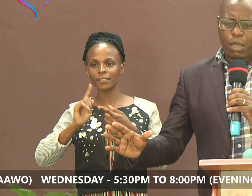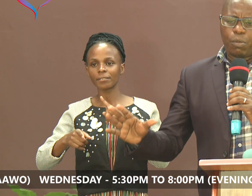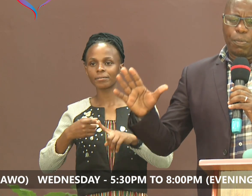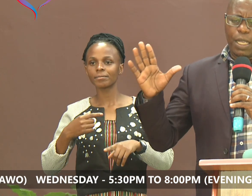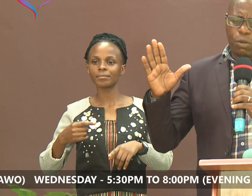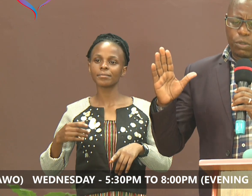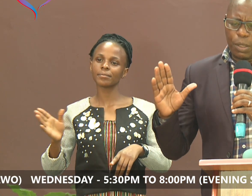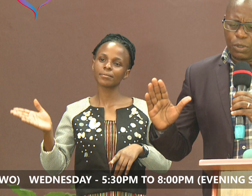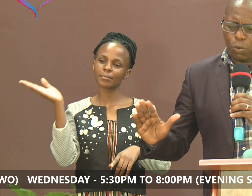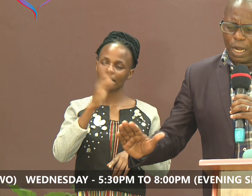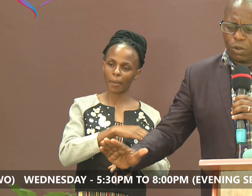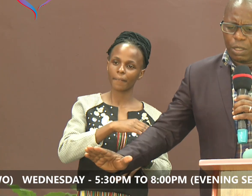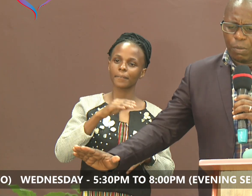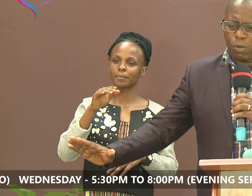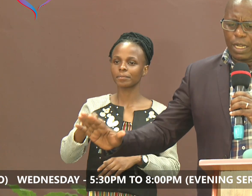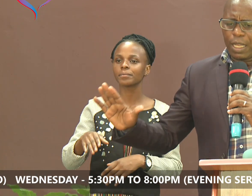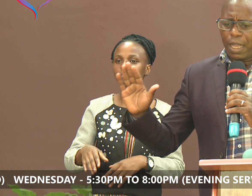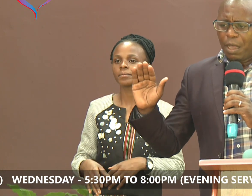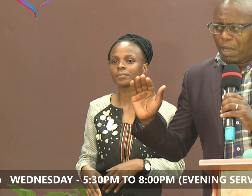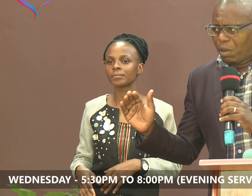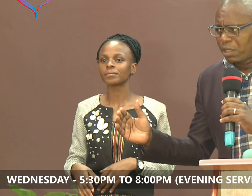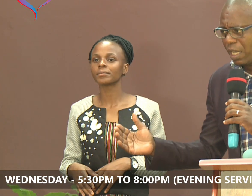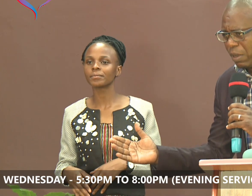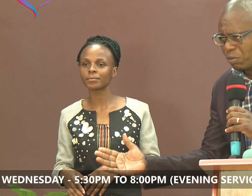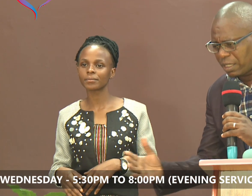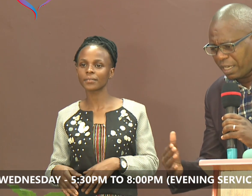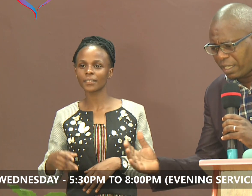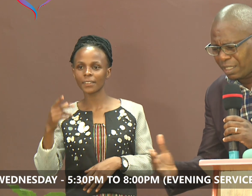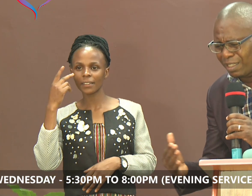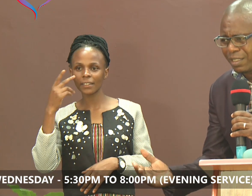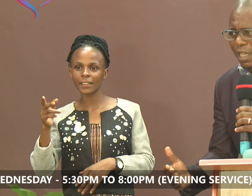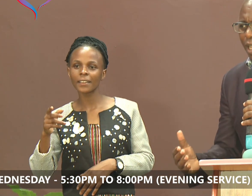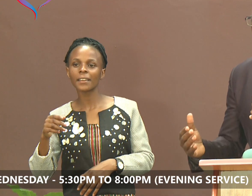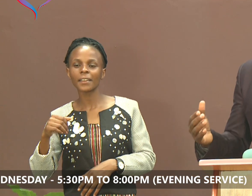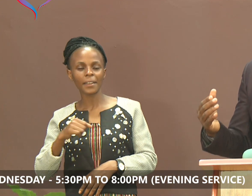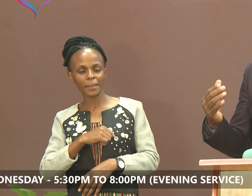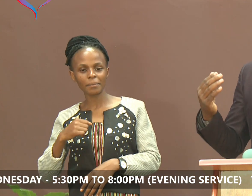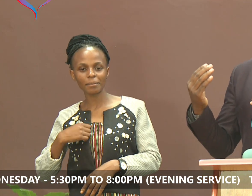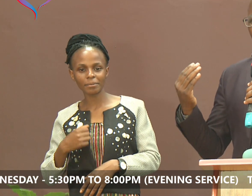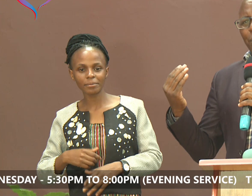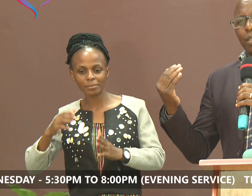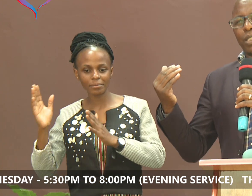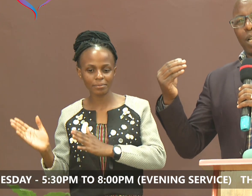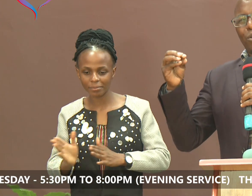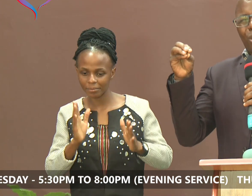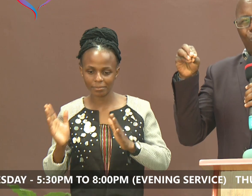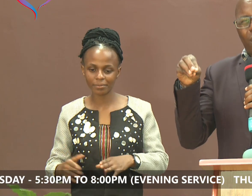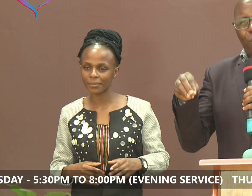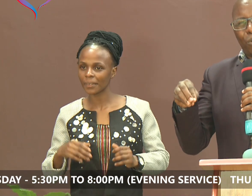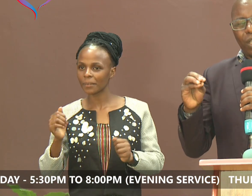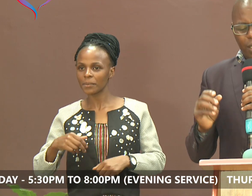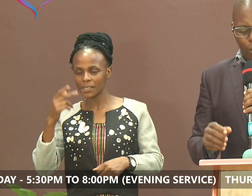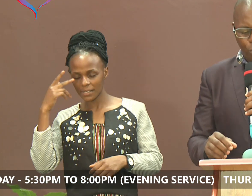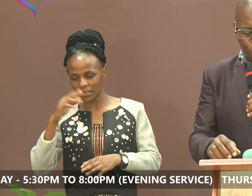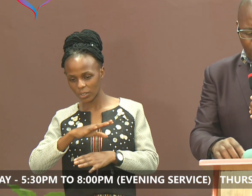pamiebo baino kujja kutukwalira obulibabu kwalira mama musanga wansi wa kitanda akitereza oga mama olingiza bichimu chimwa ino